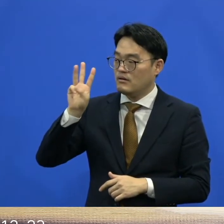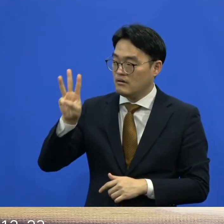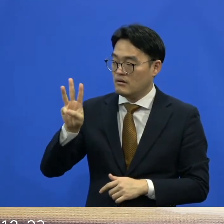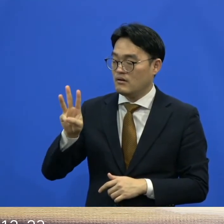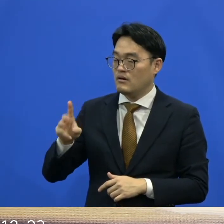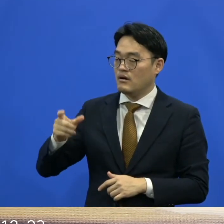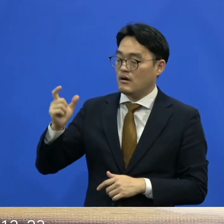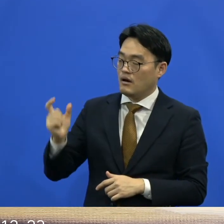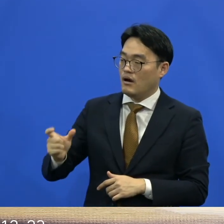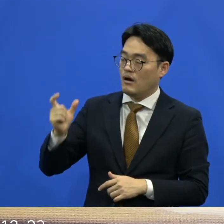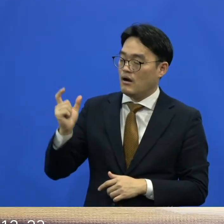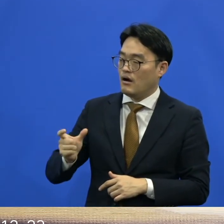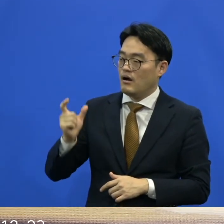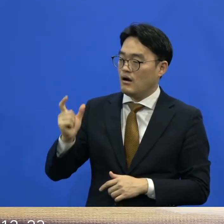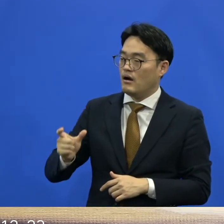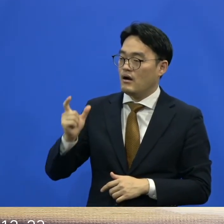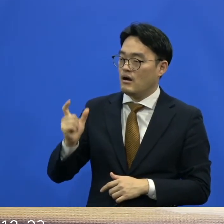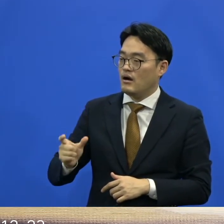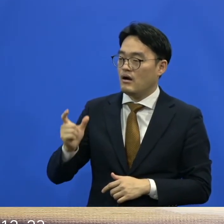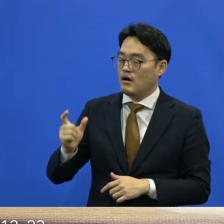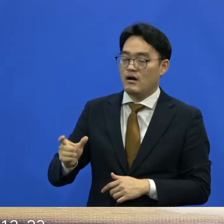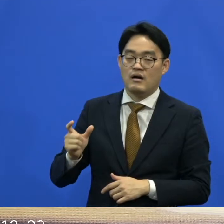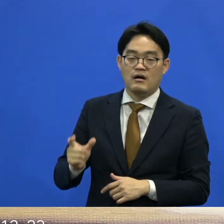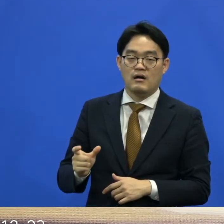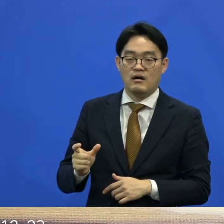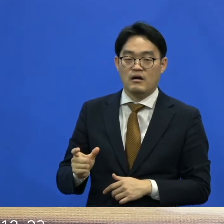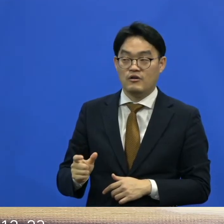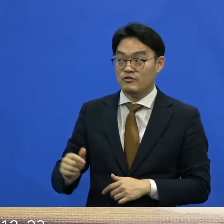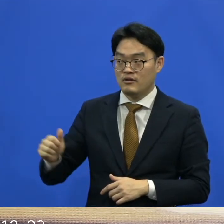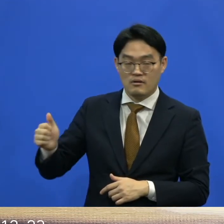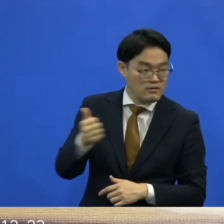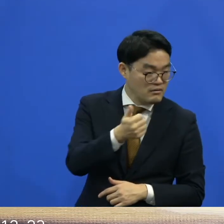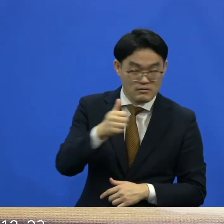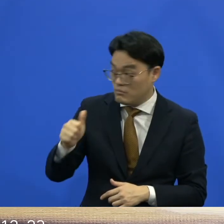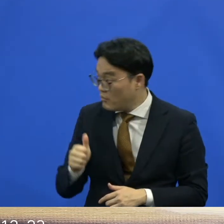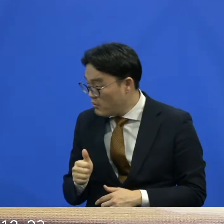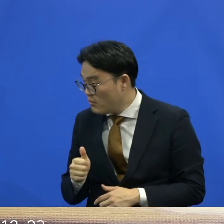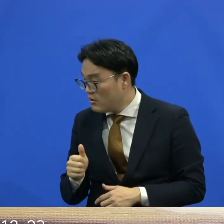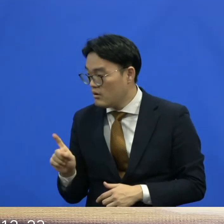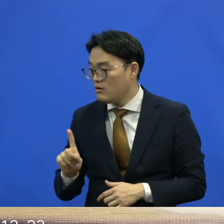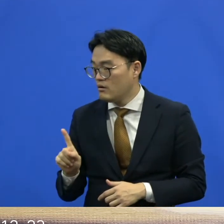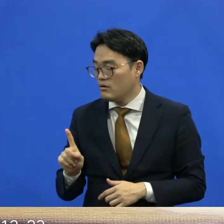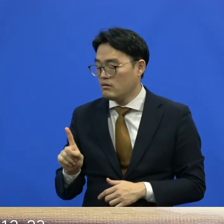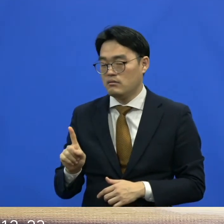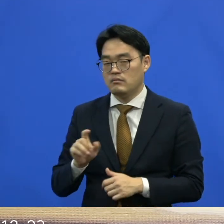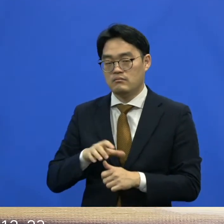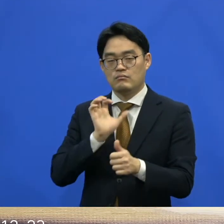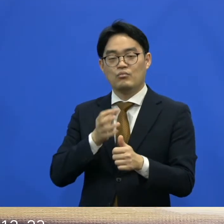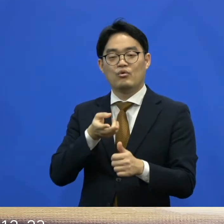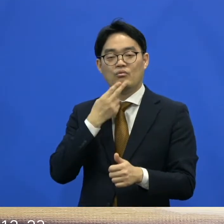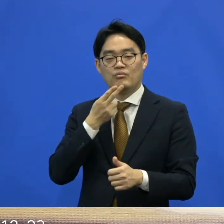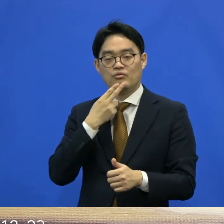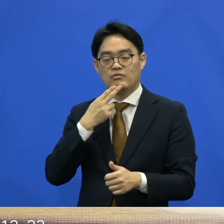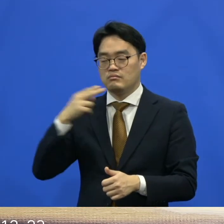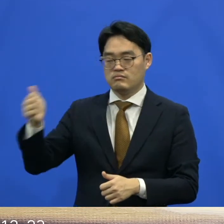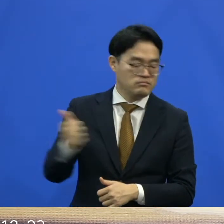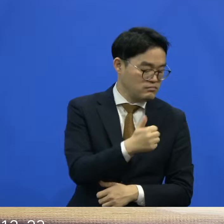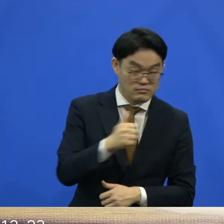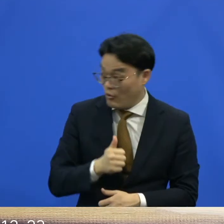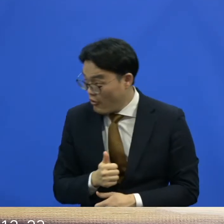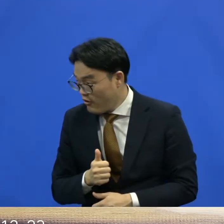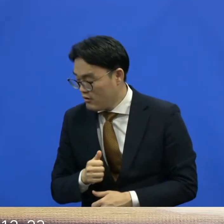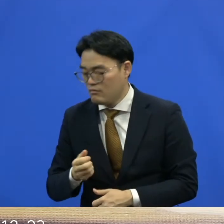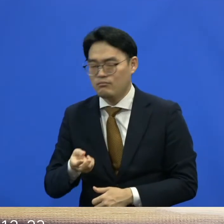누가 들락날락할 때마다 신경이 곤두섭니다. 그런데 아무 일도 일어나지 않습니다. 하루, 이틀,